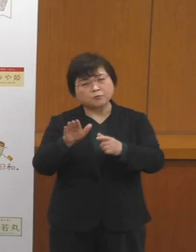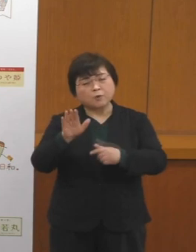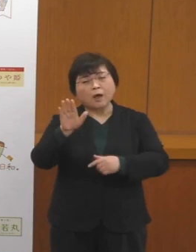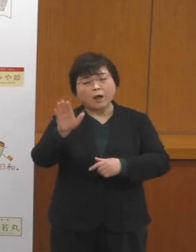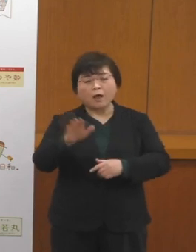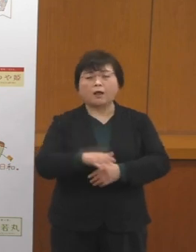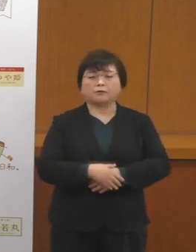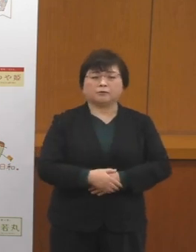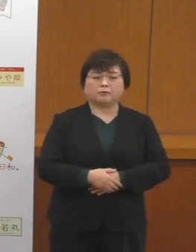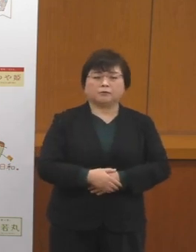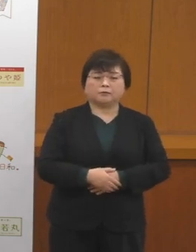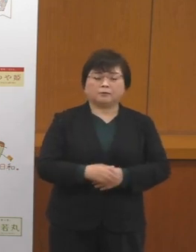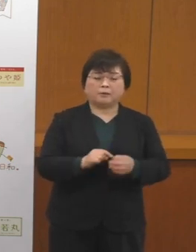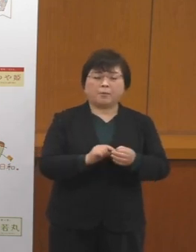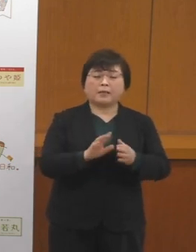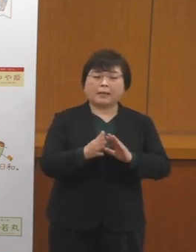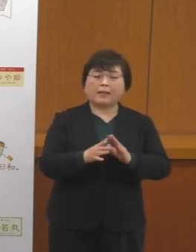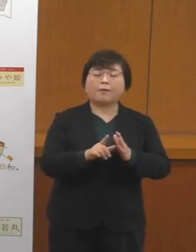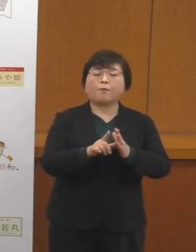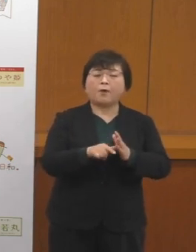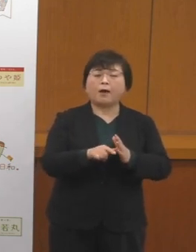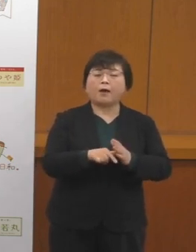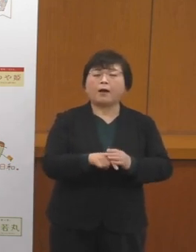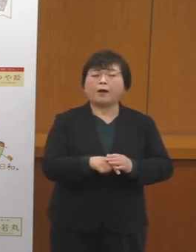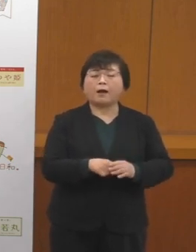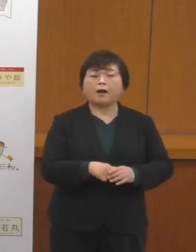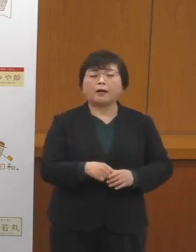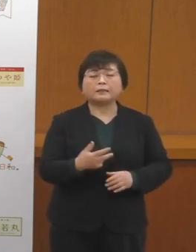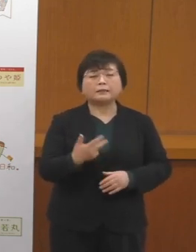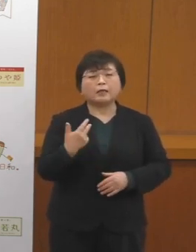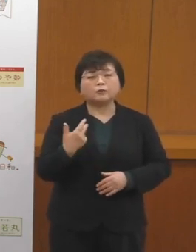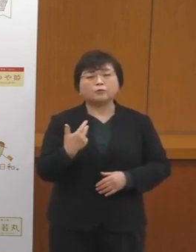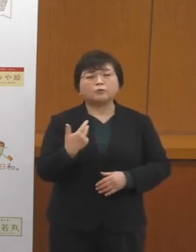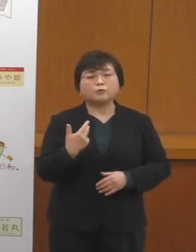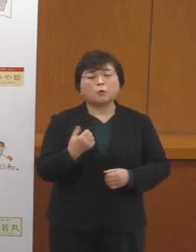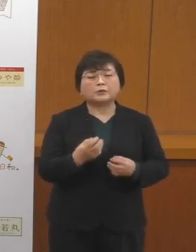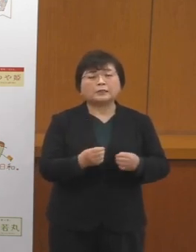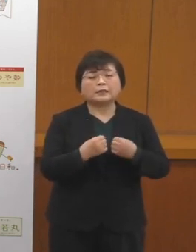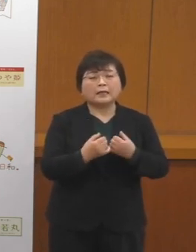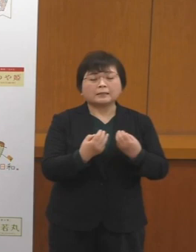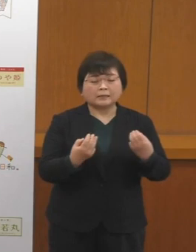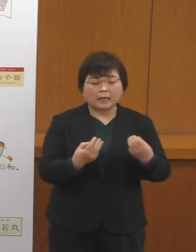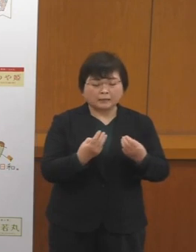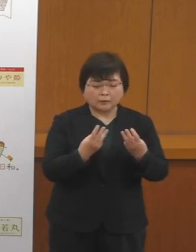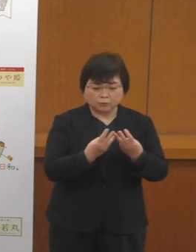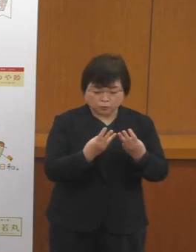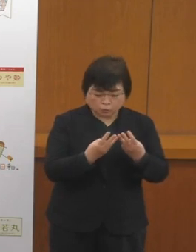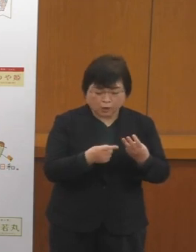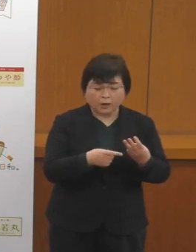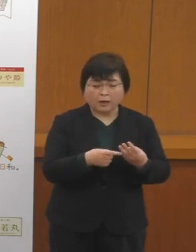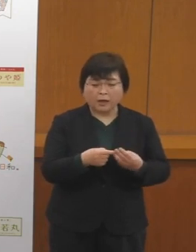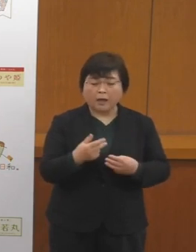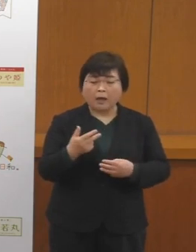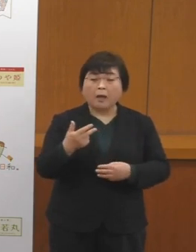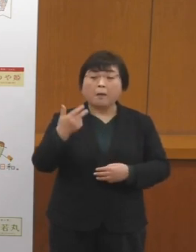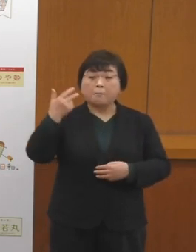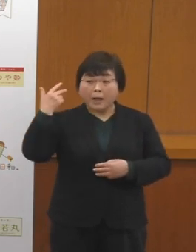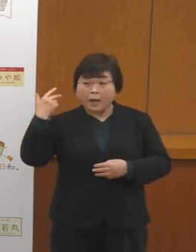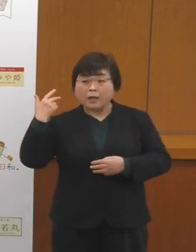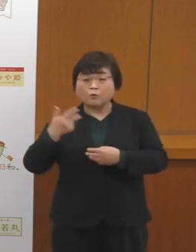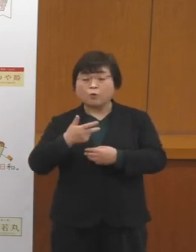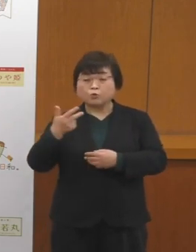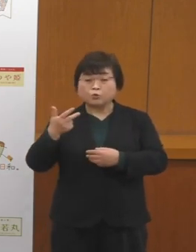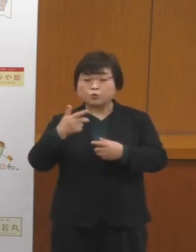ます本県におきましては先週の新規感染者数を見ますと前の週の